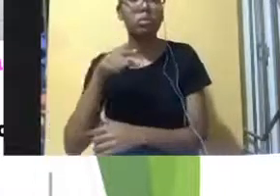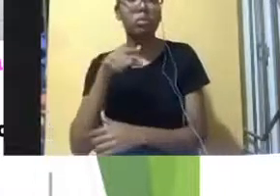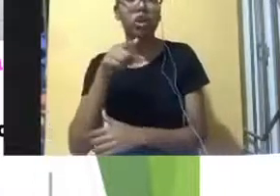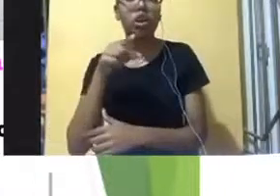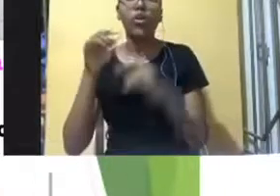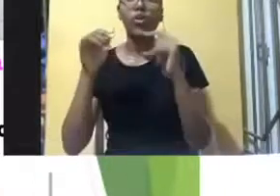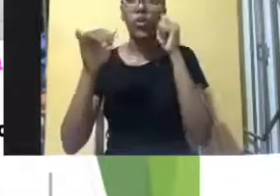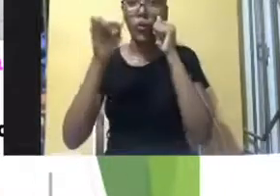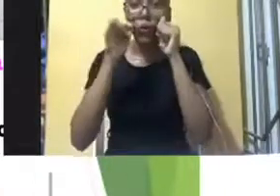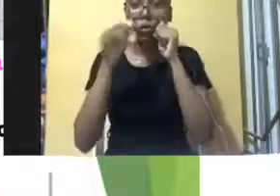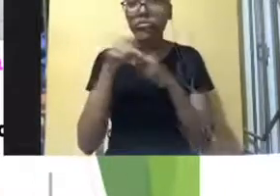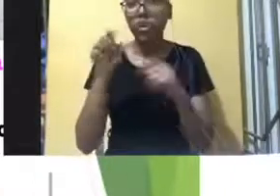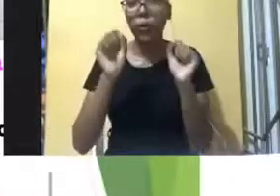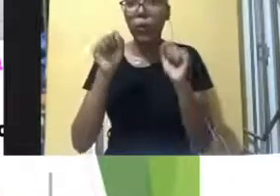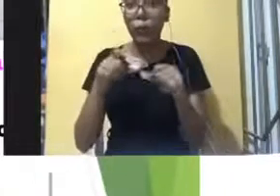seguir,